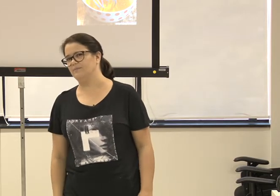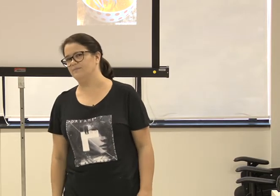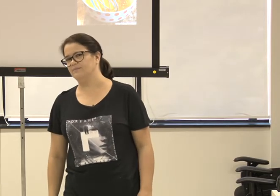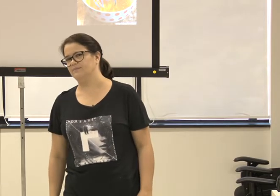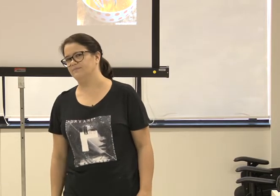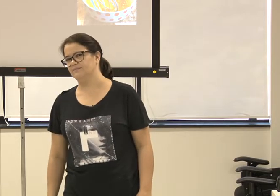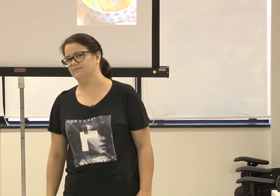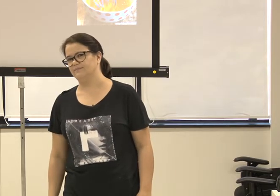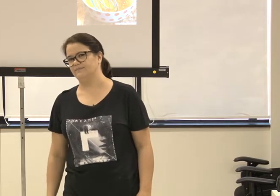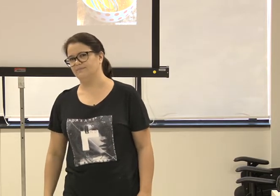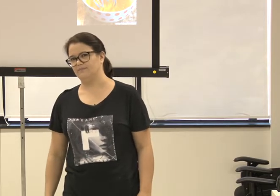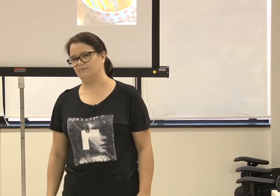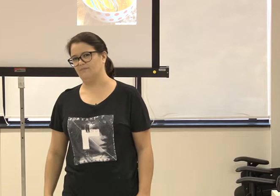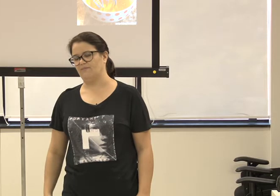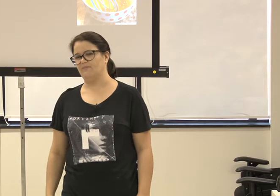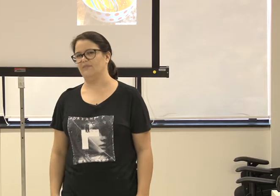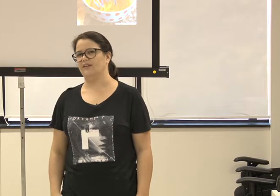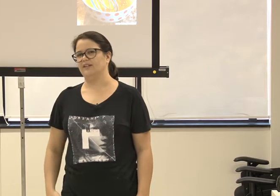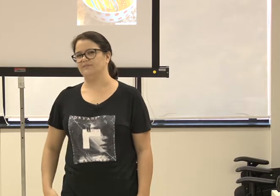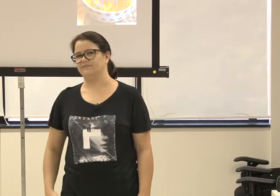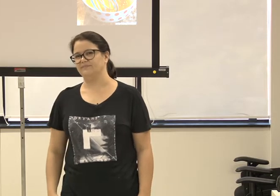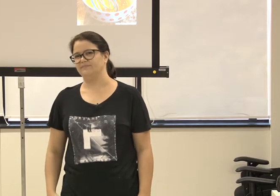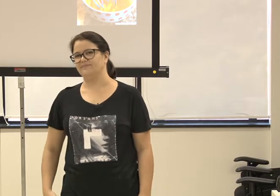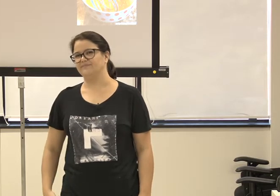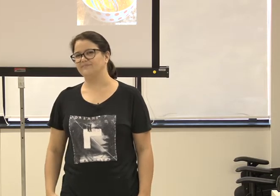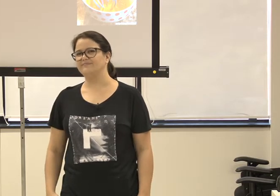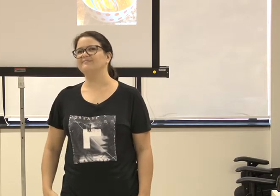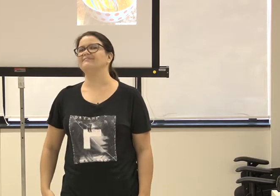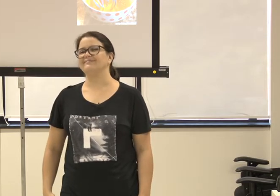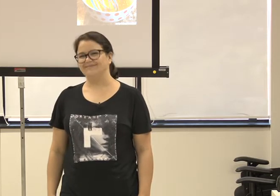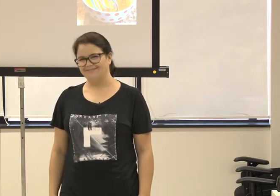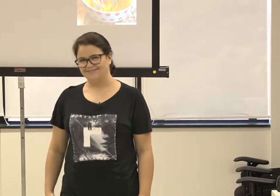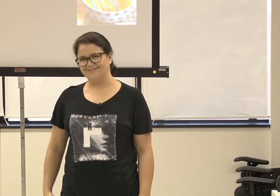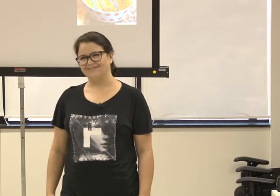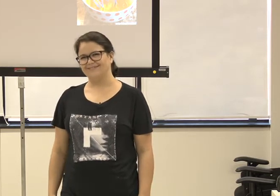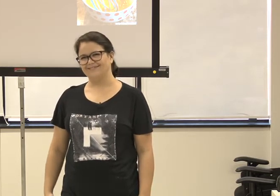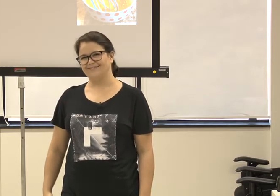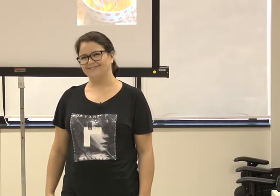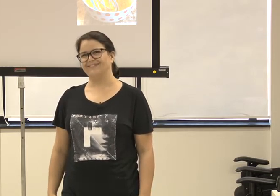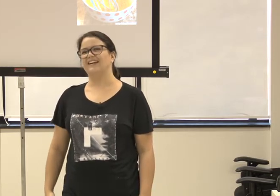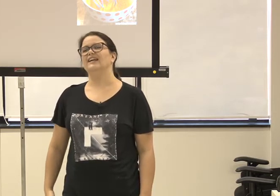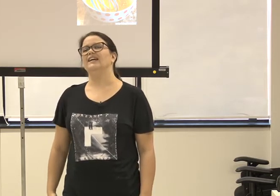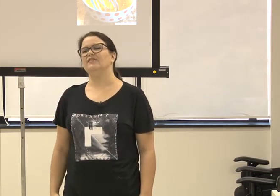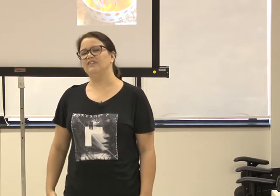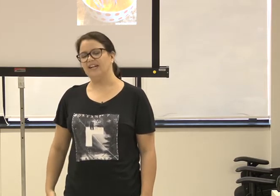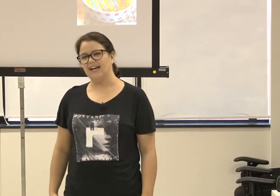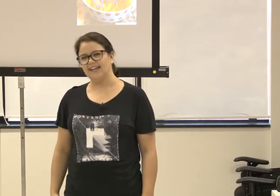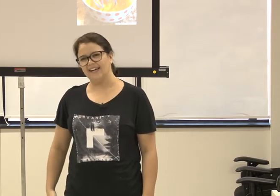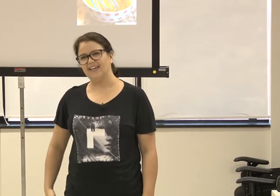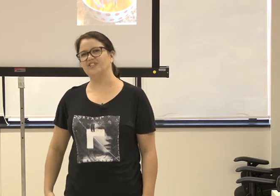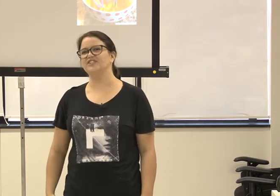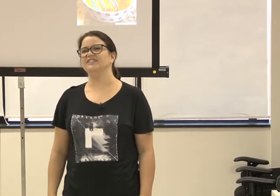bota azeite, bota azeitona. Eu boto batata palha por cima. Vinagrete.